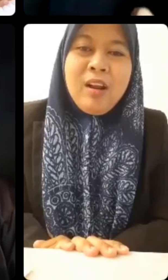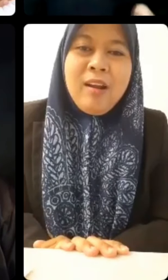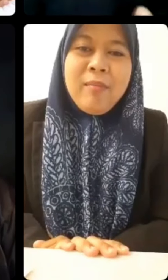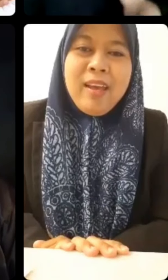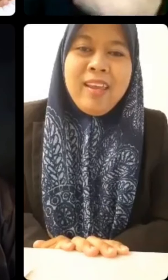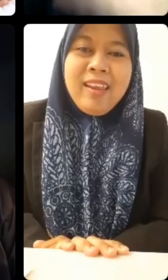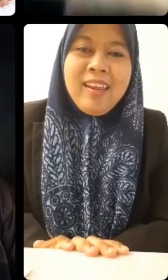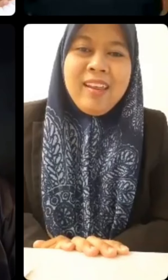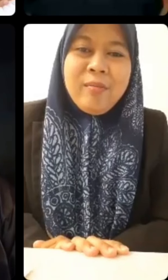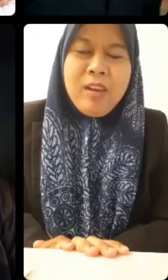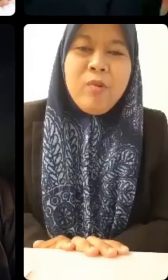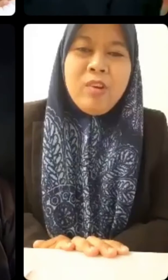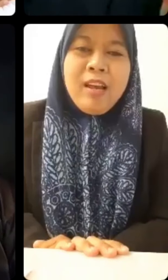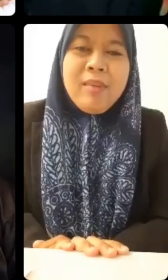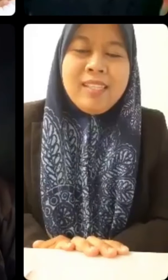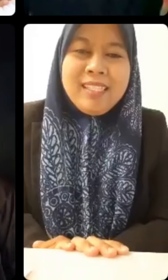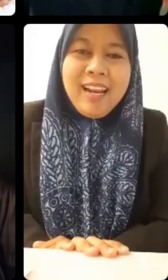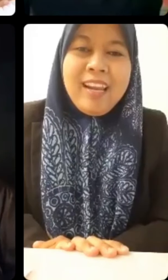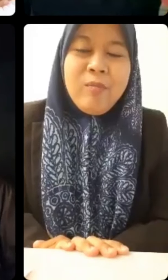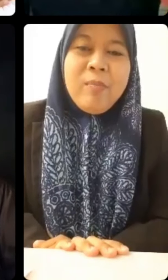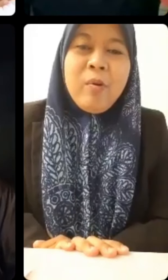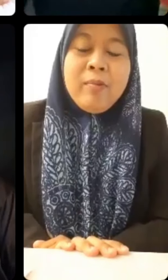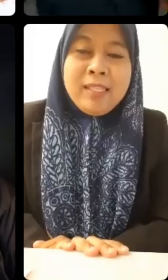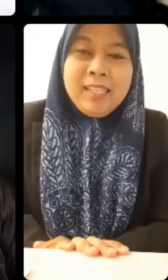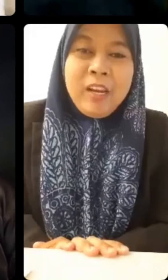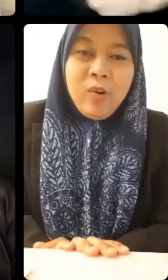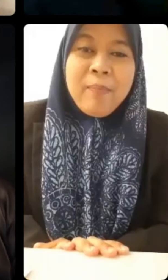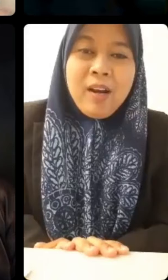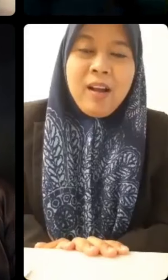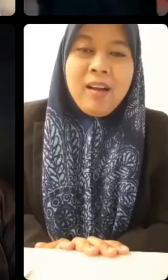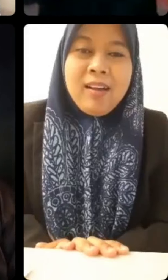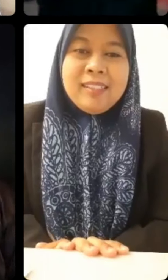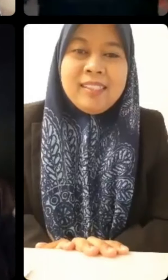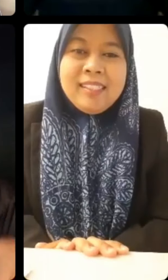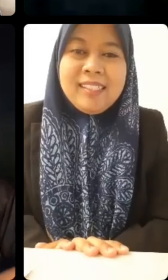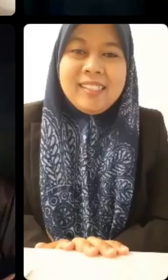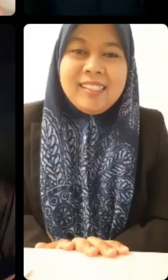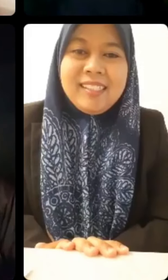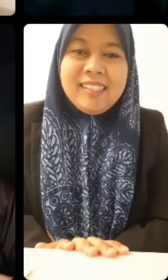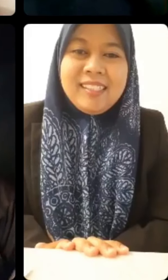untuk orang ramai boleh menggunakan bahasa isyarat dan boleh berkomunikasi dengan orang.